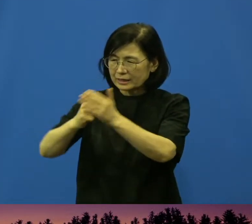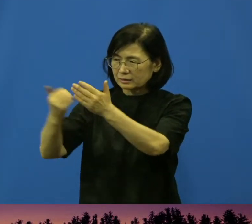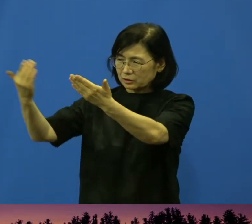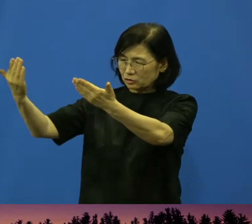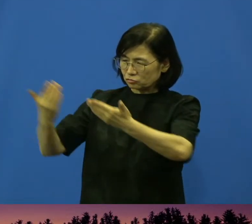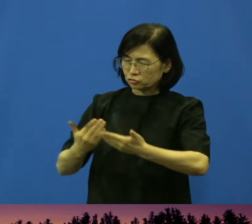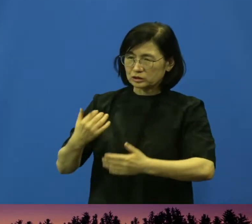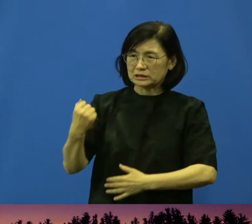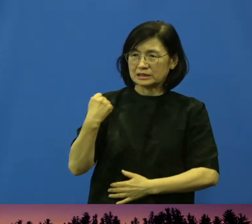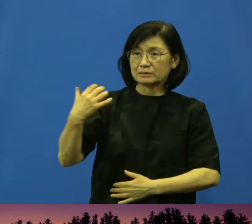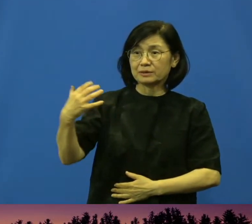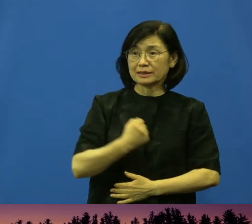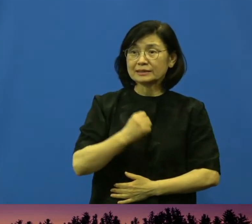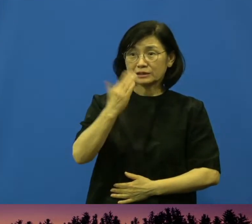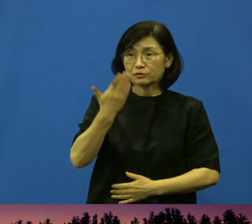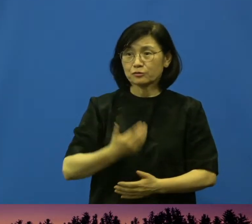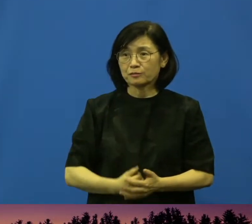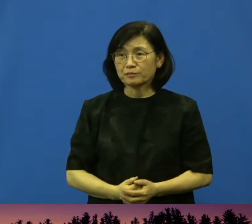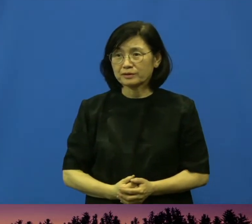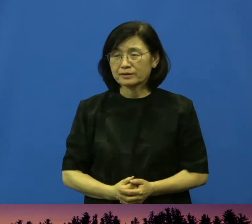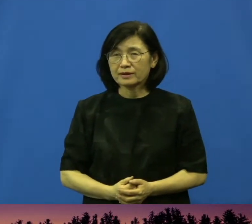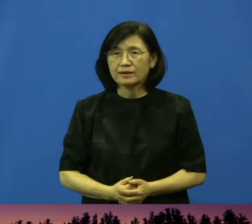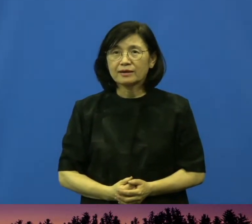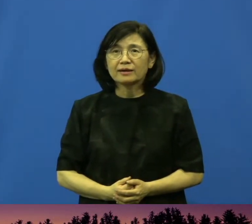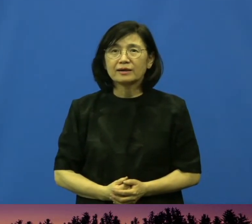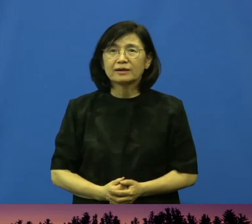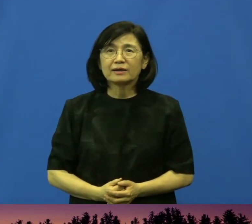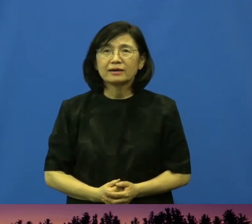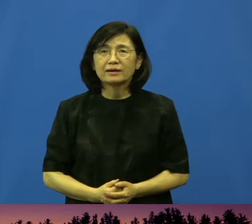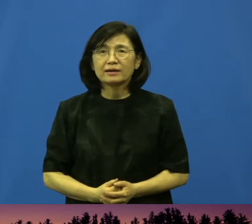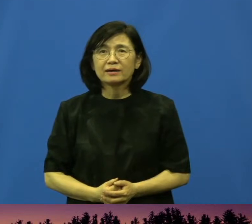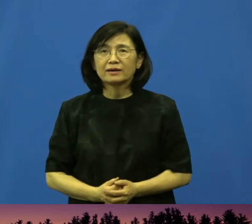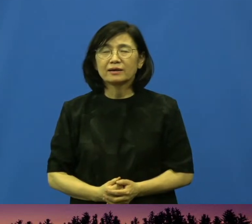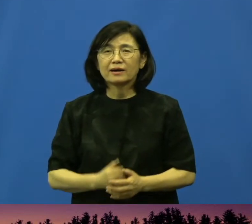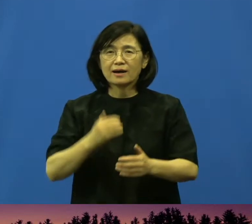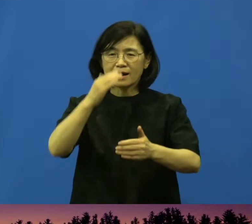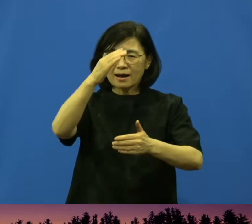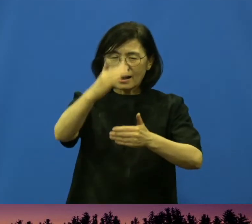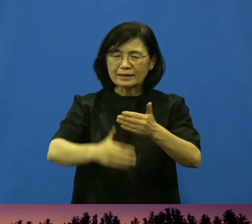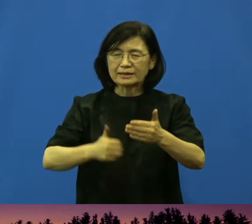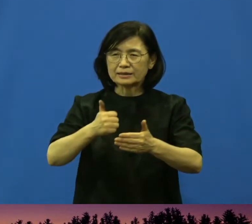그것이죠. 여러분, 여기서 우리는 하나님의 인내를 보게 됩니다. 하나님은 굉장히 젠틀하신 분이에요.